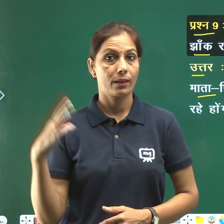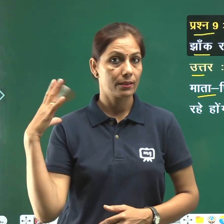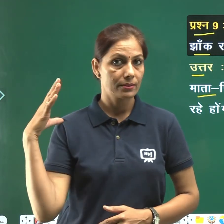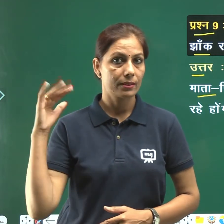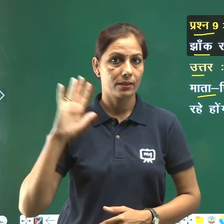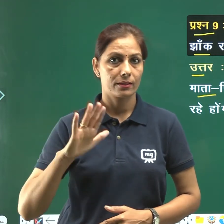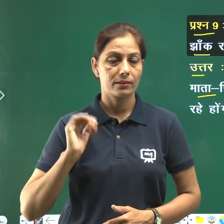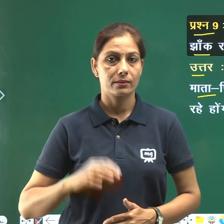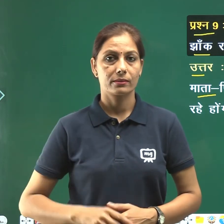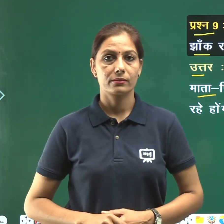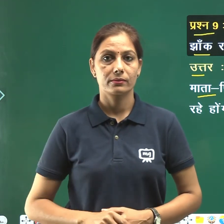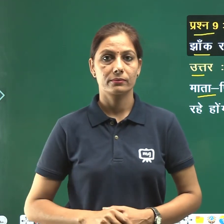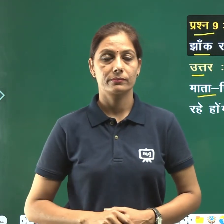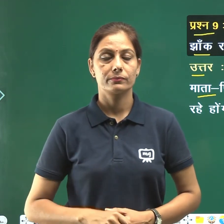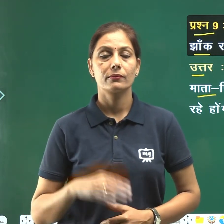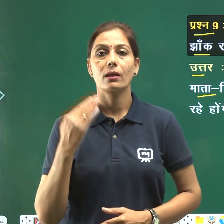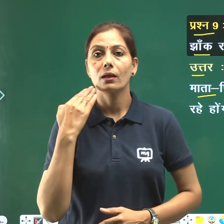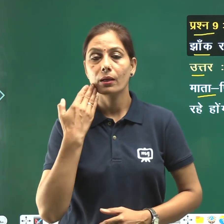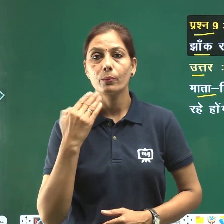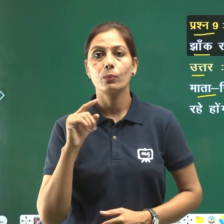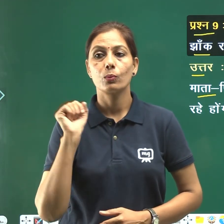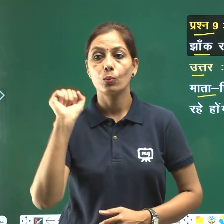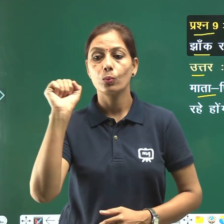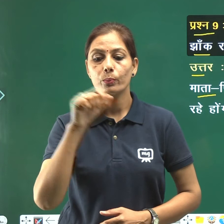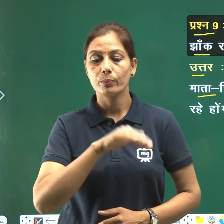कि कब उनके माता पिता